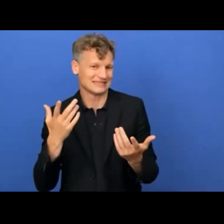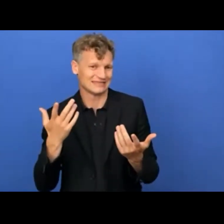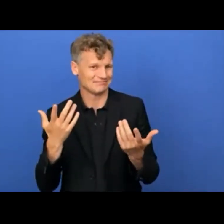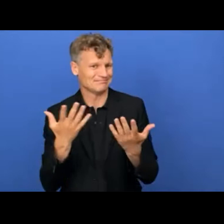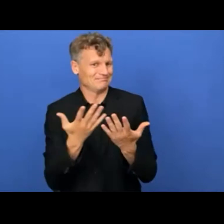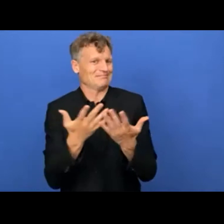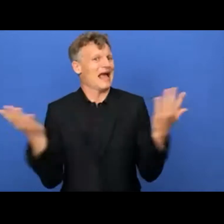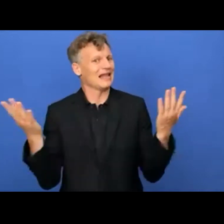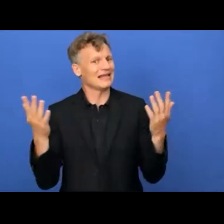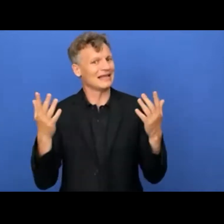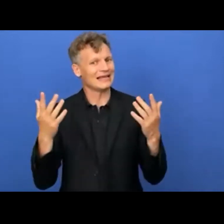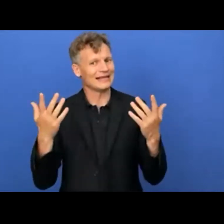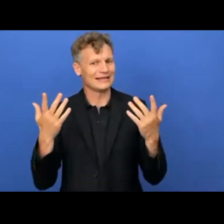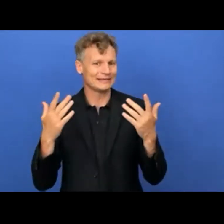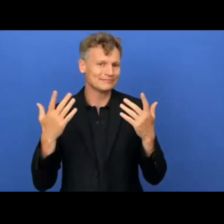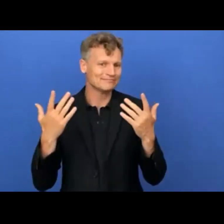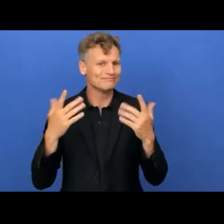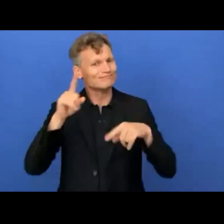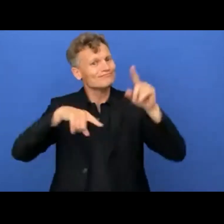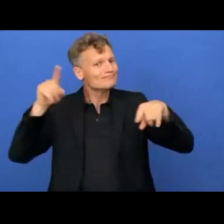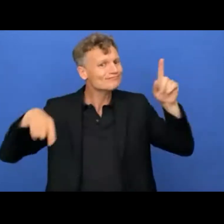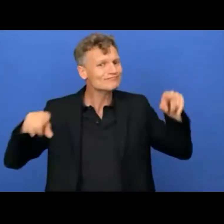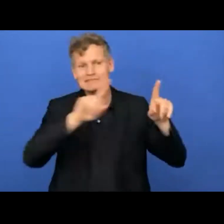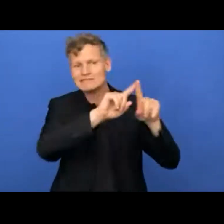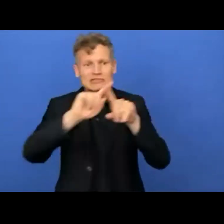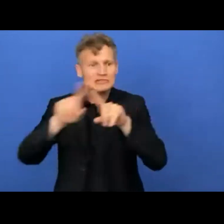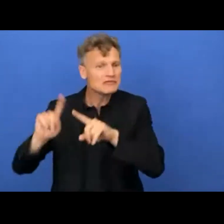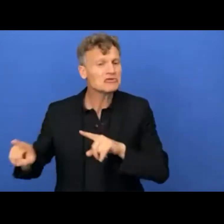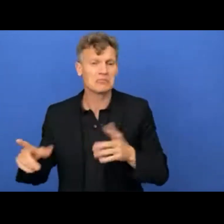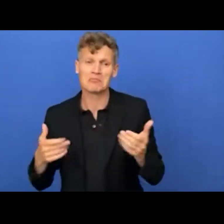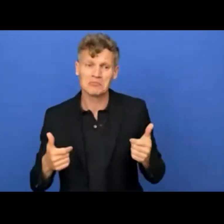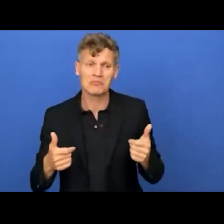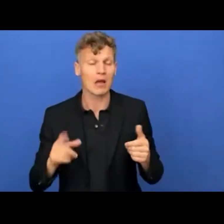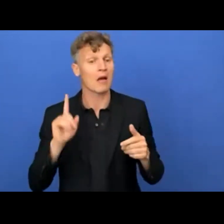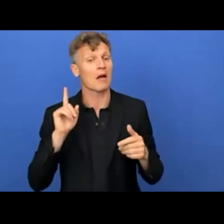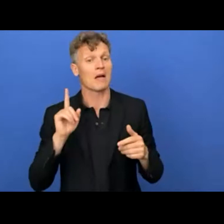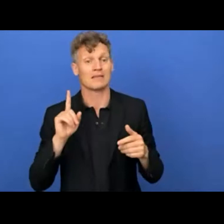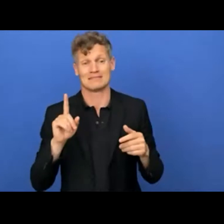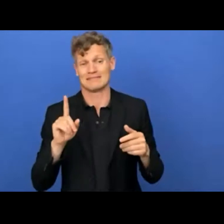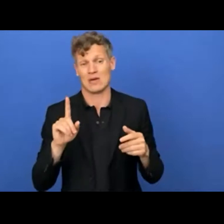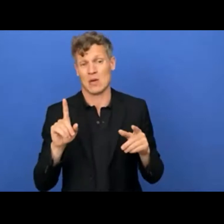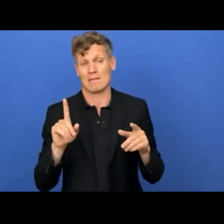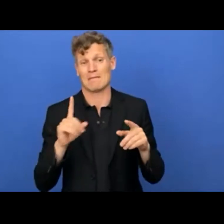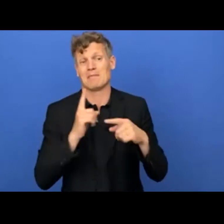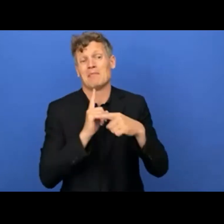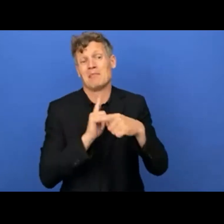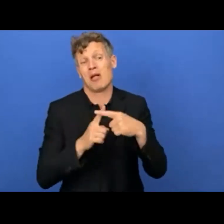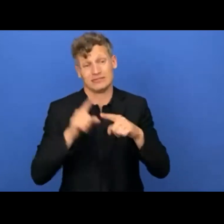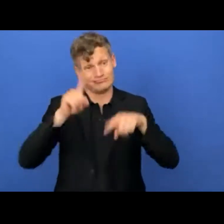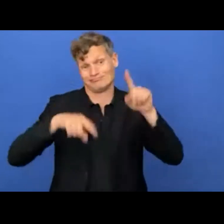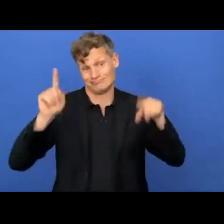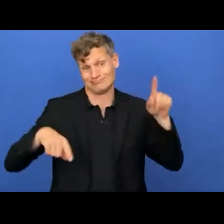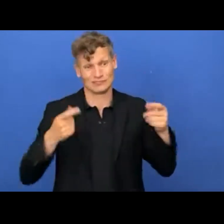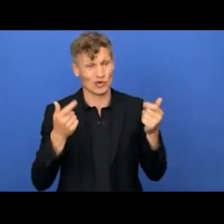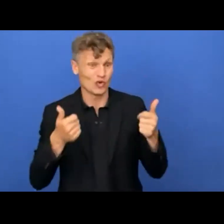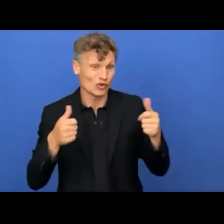Et donc il y a une hétérogénéité des acteurs et également une hétérogénéité de la qualité qui